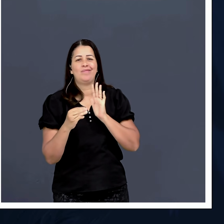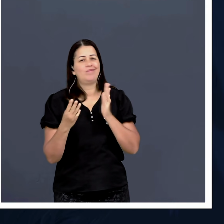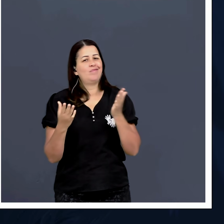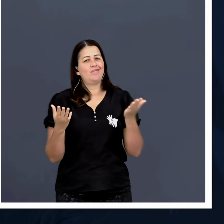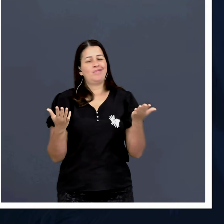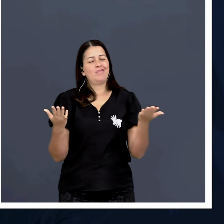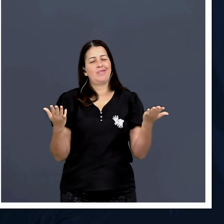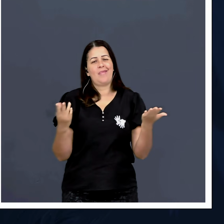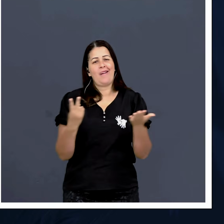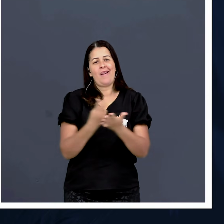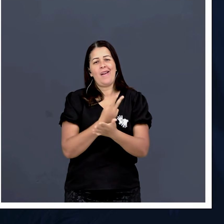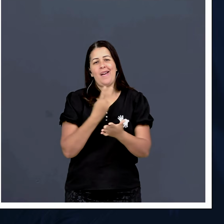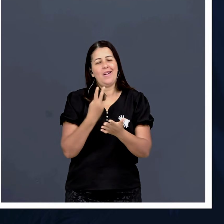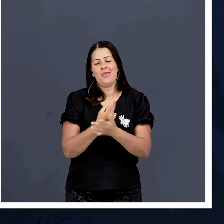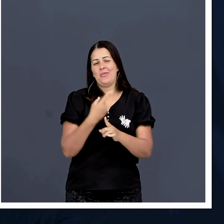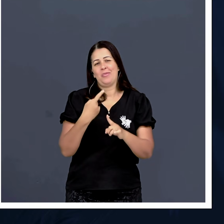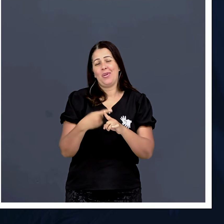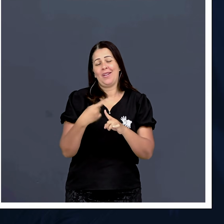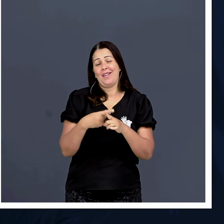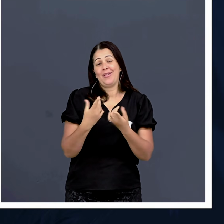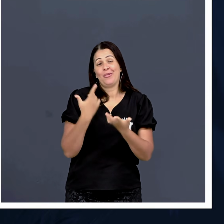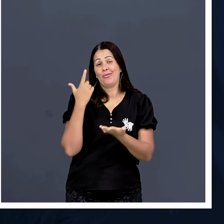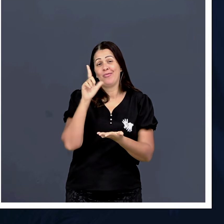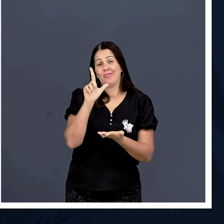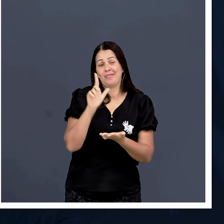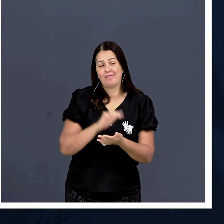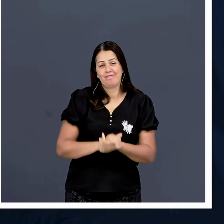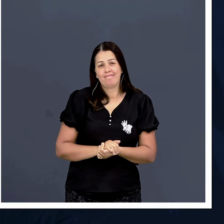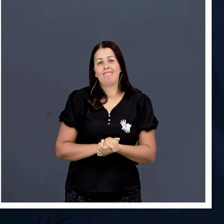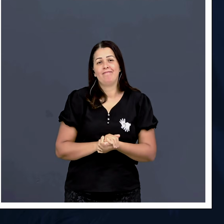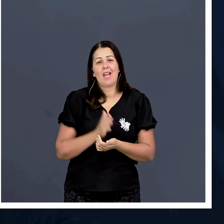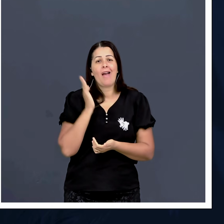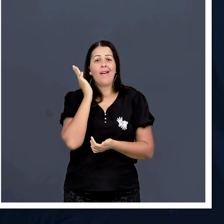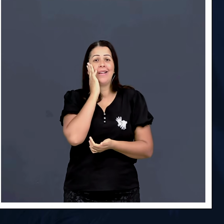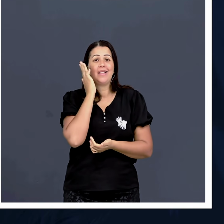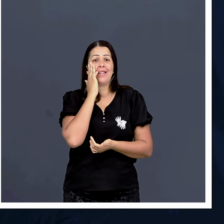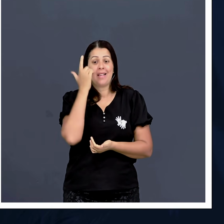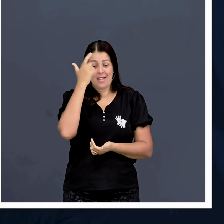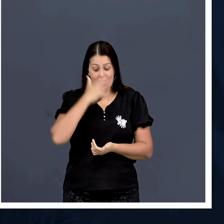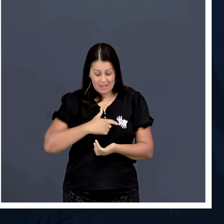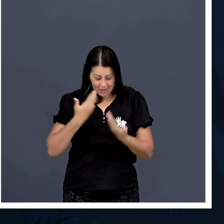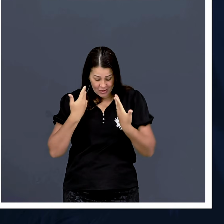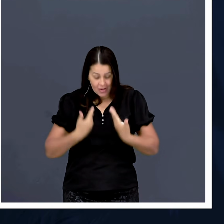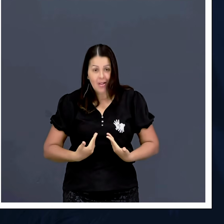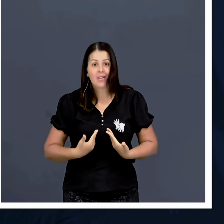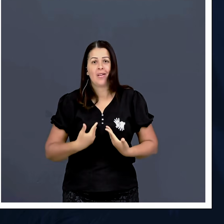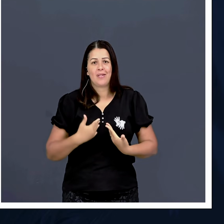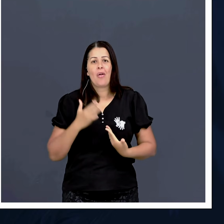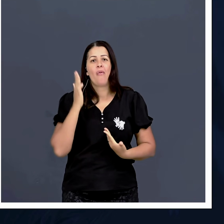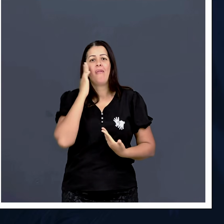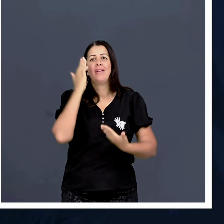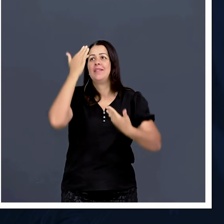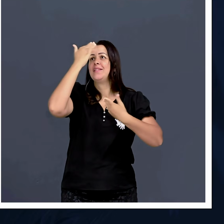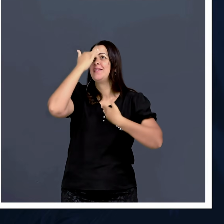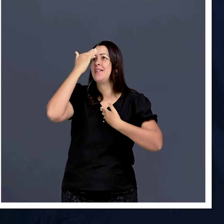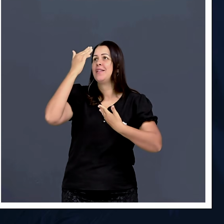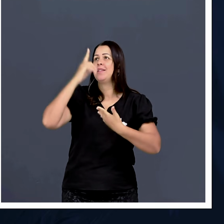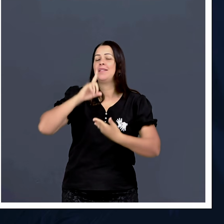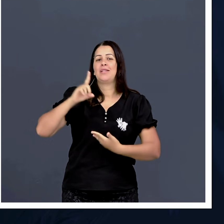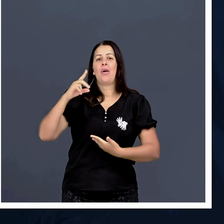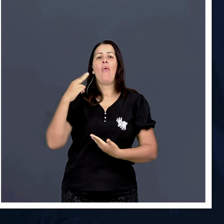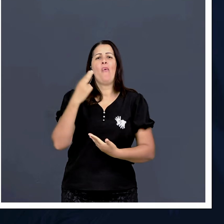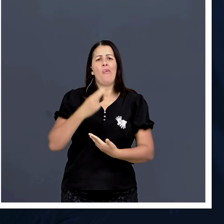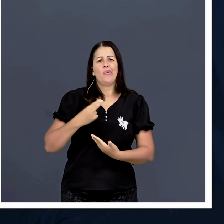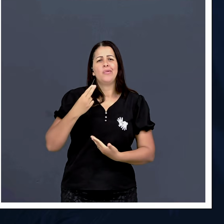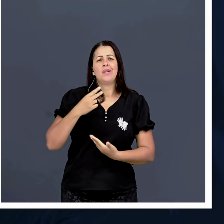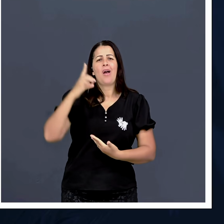deu certo, porque não funciona. Entender quem nós somos vai nos fazer agradecer e usar